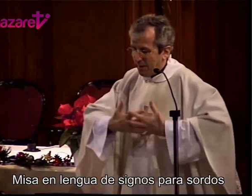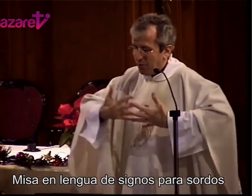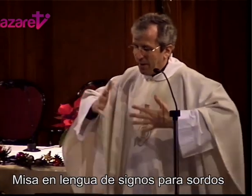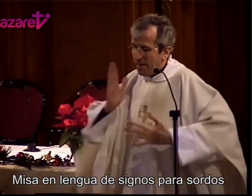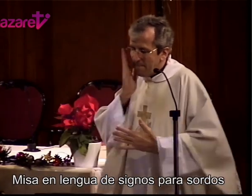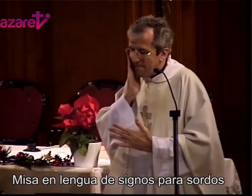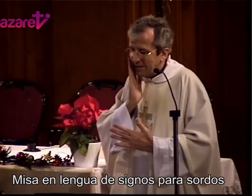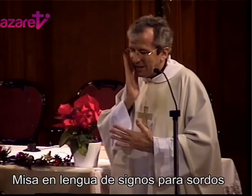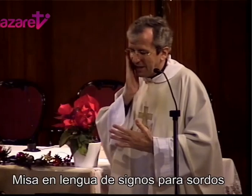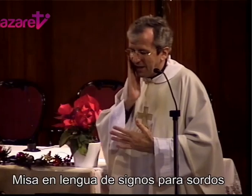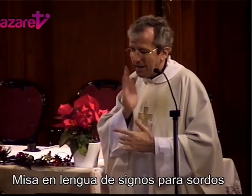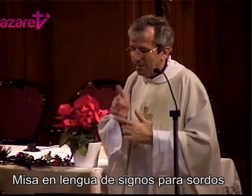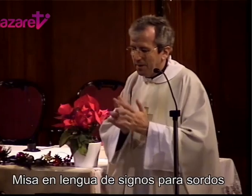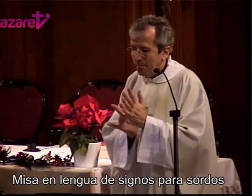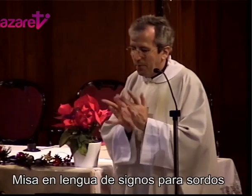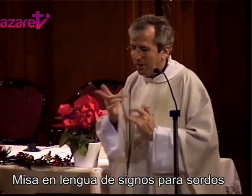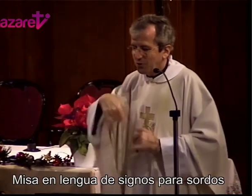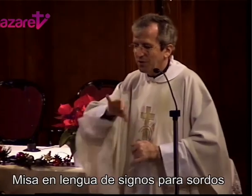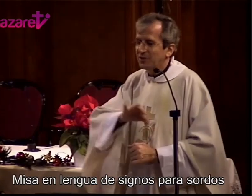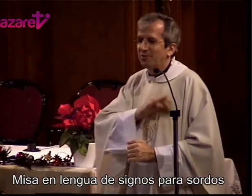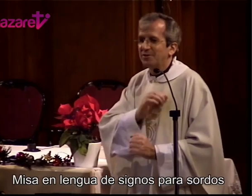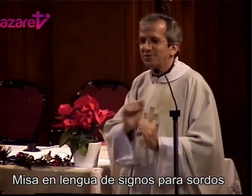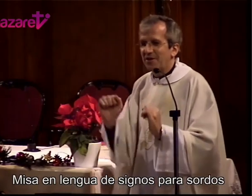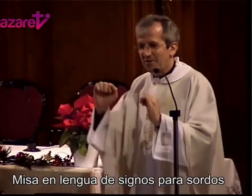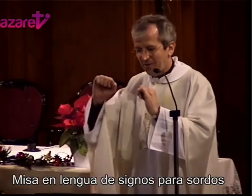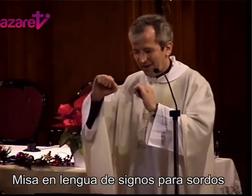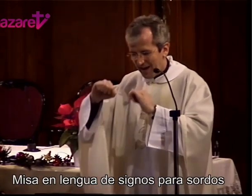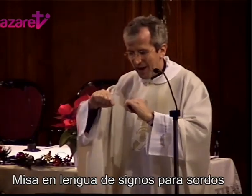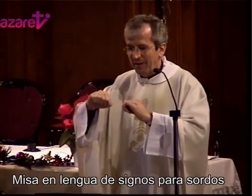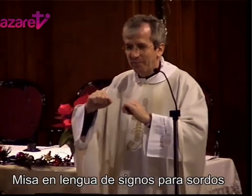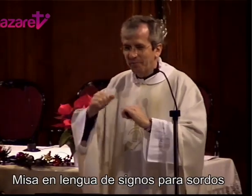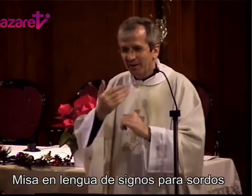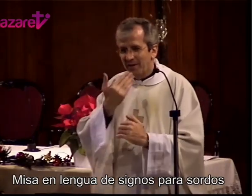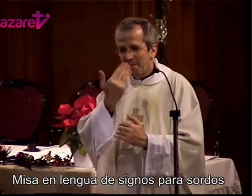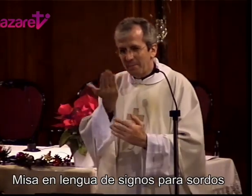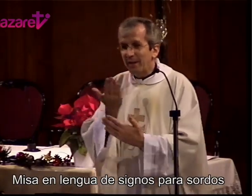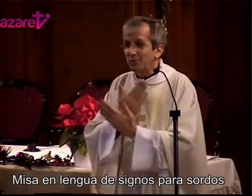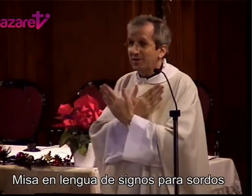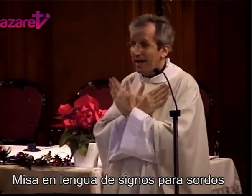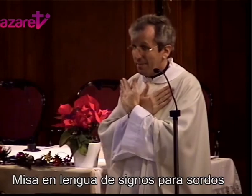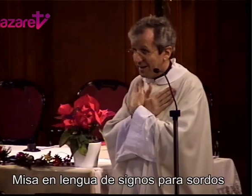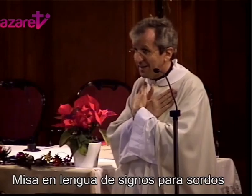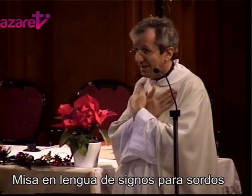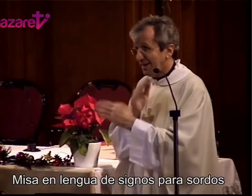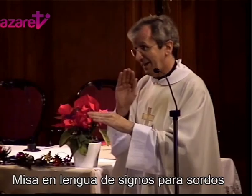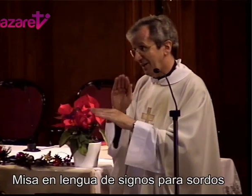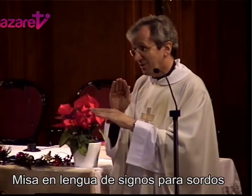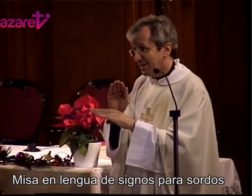amor más entrañable. Por Jesucristo nuestro Señor. Amén. Pidamos a María que nos